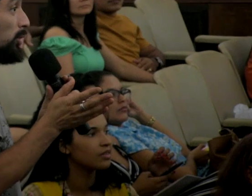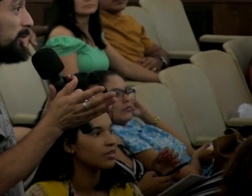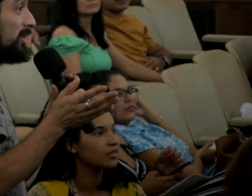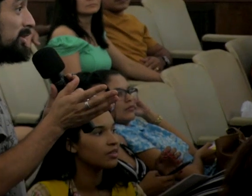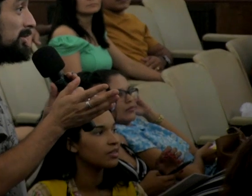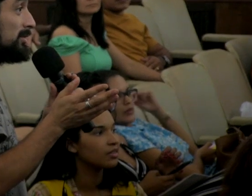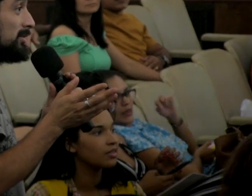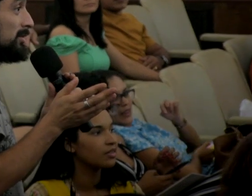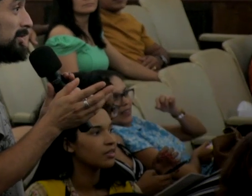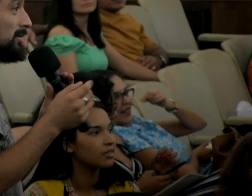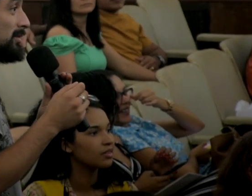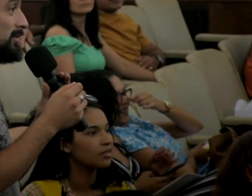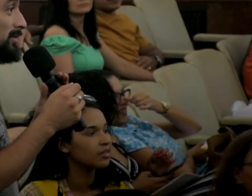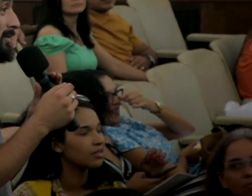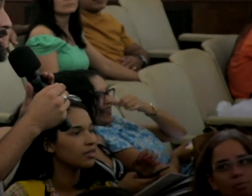Pues me dice.